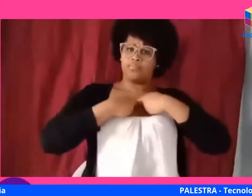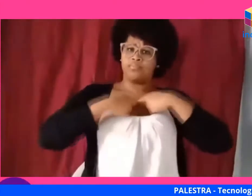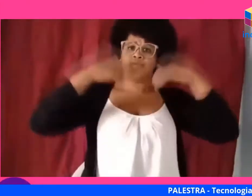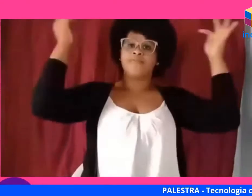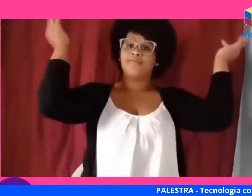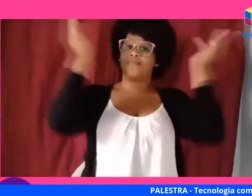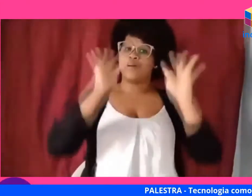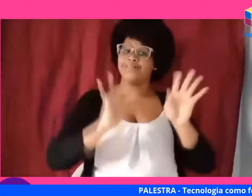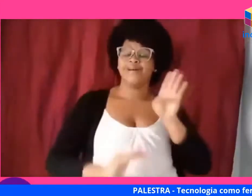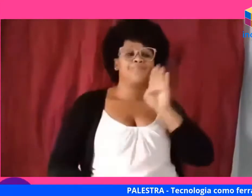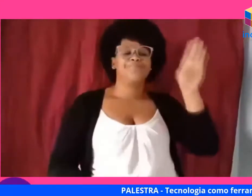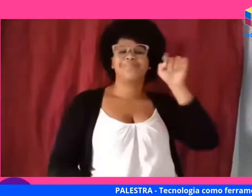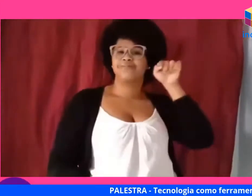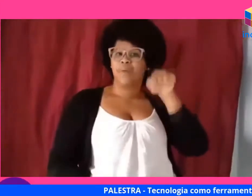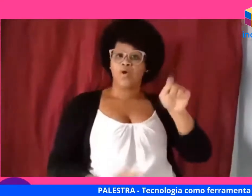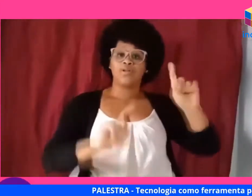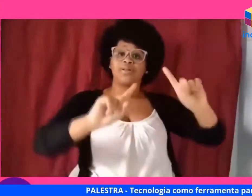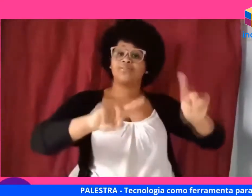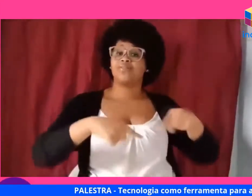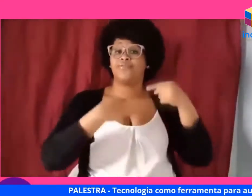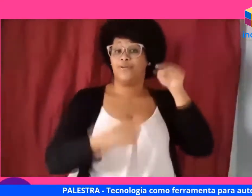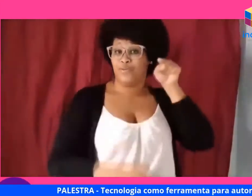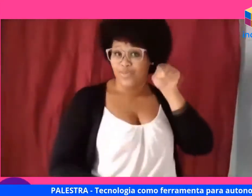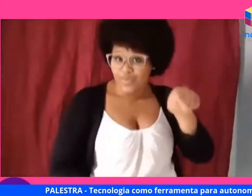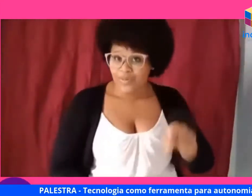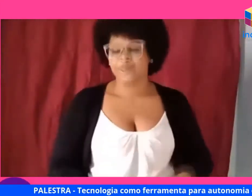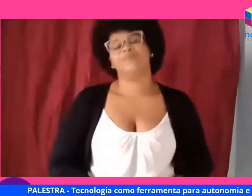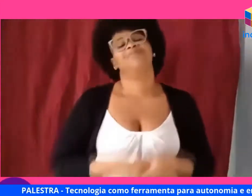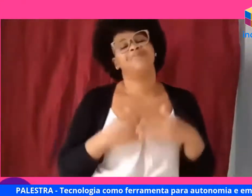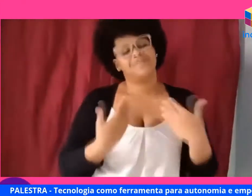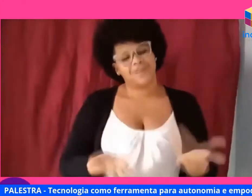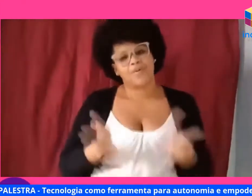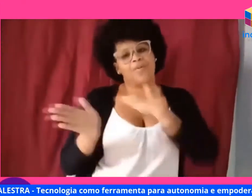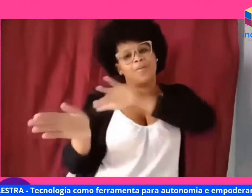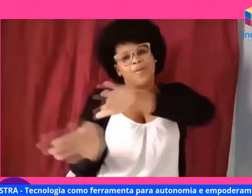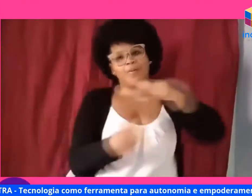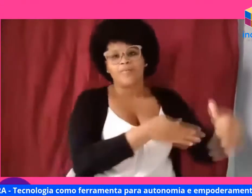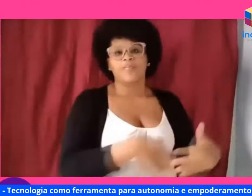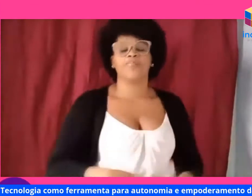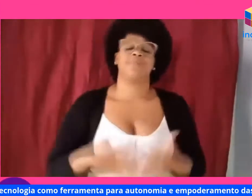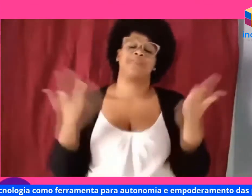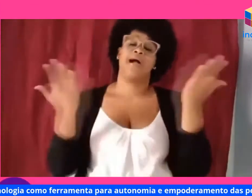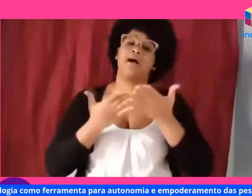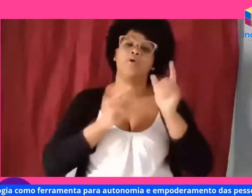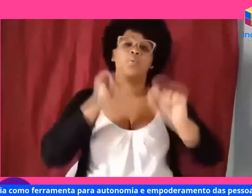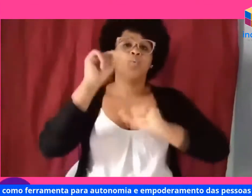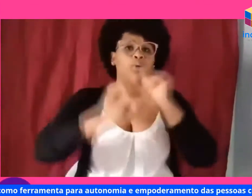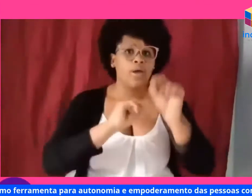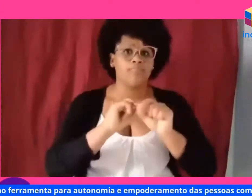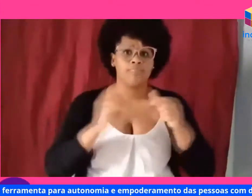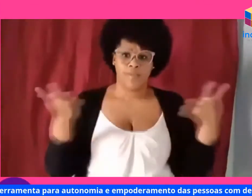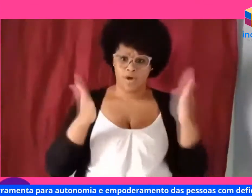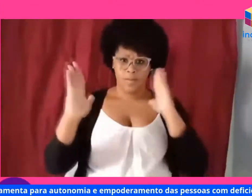junto com os outros, de se relacionar. Isso é o principal, e esse é um desafio.